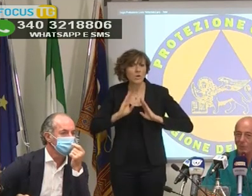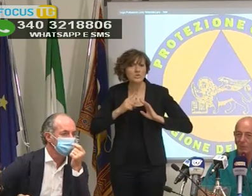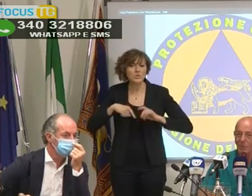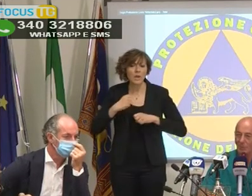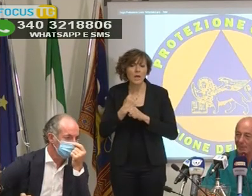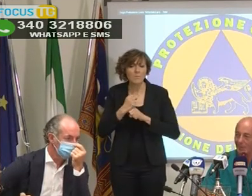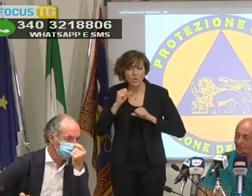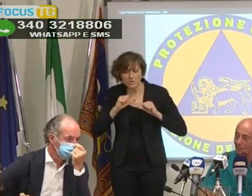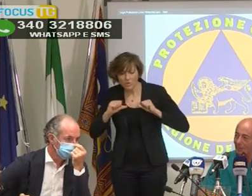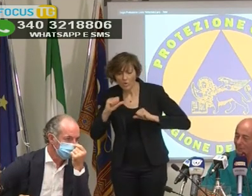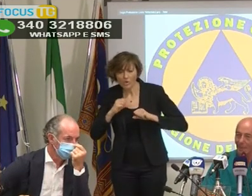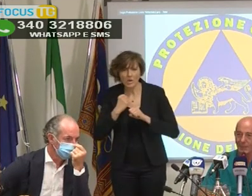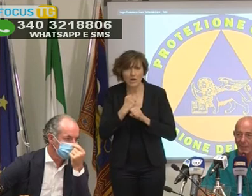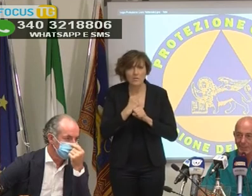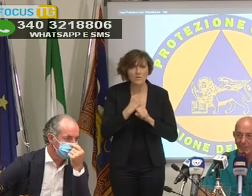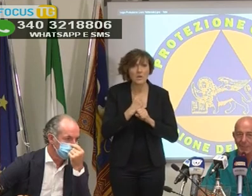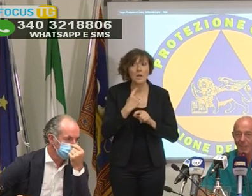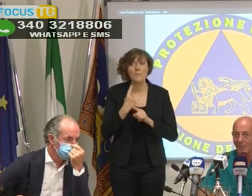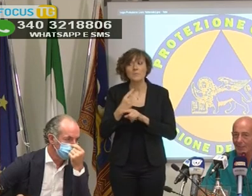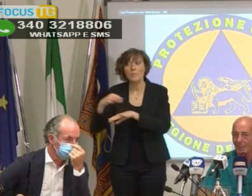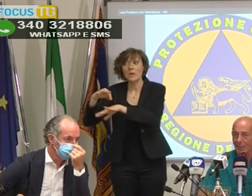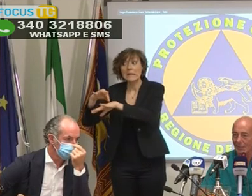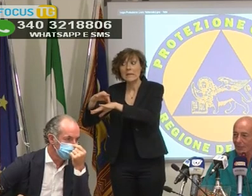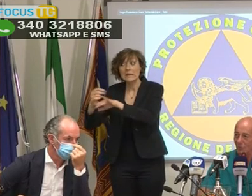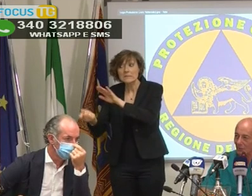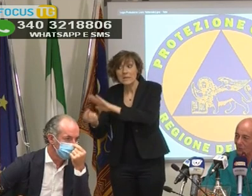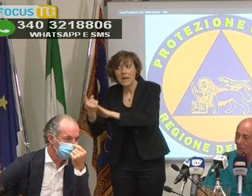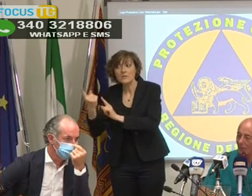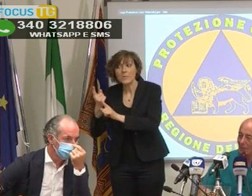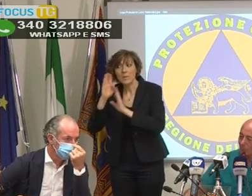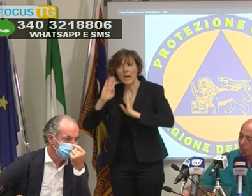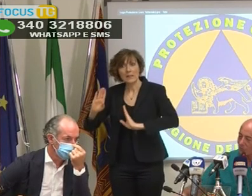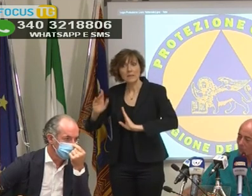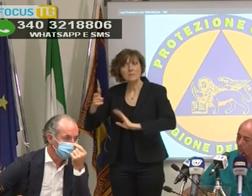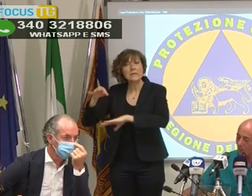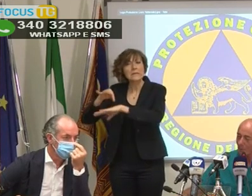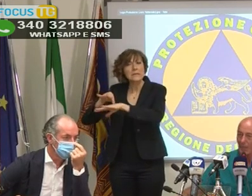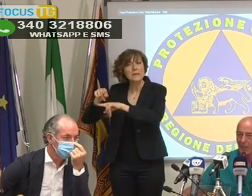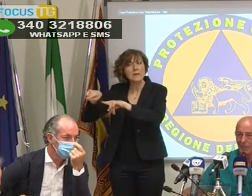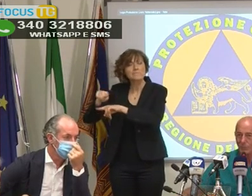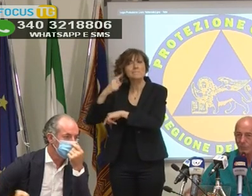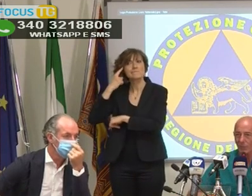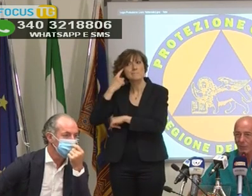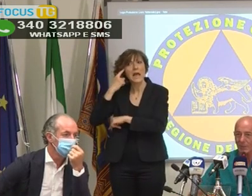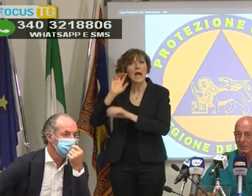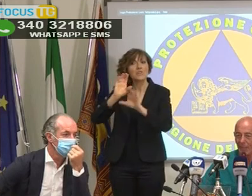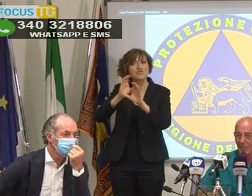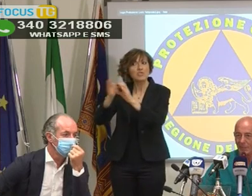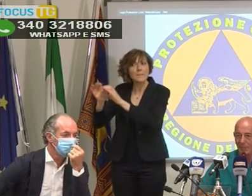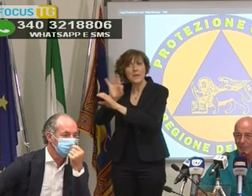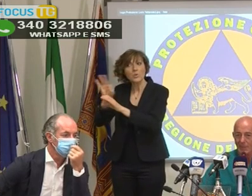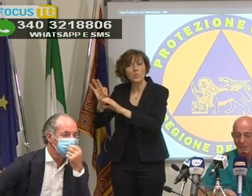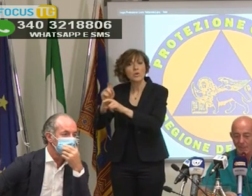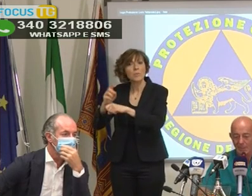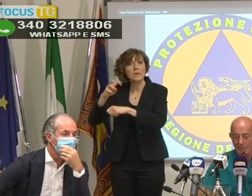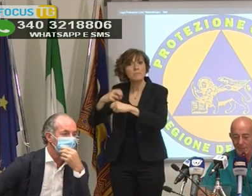laboratorio, ma dobbiamo sempre stare attenti ai segnali della clinica. E la clinica ci diceva che alcuni ceppi erano più virulenti di